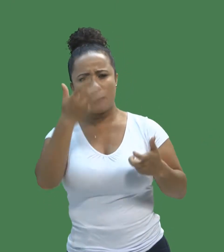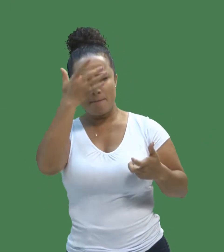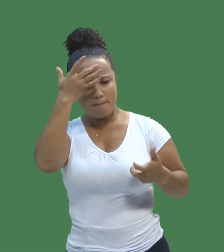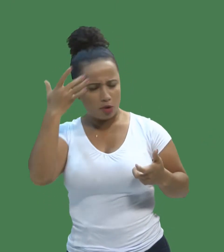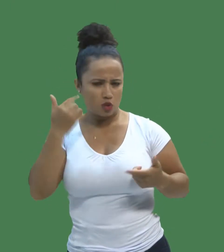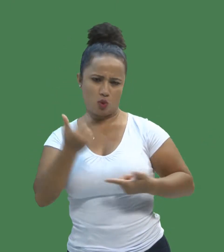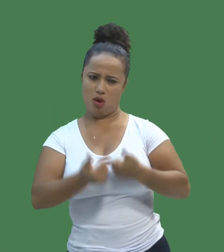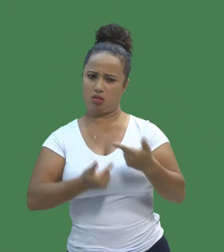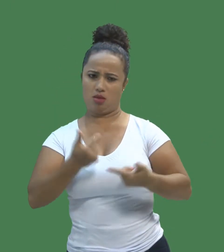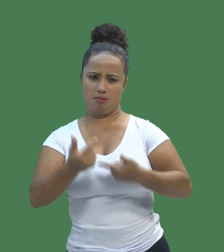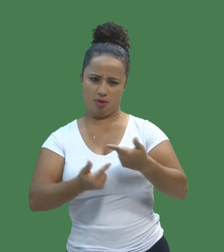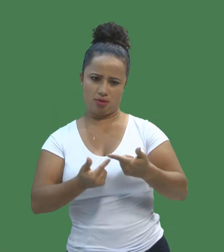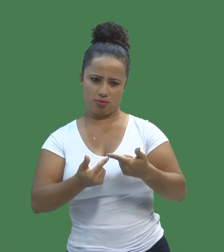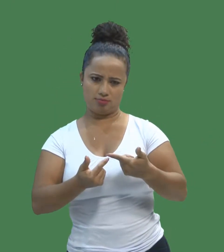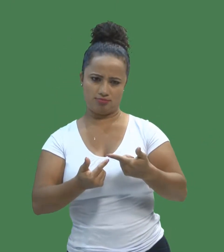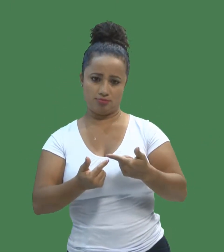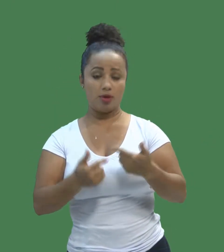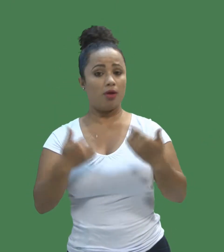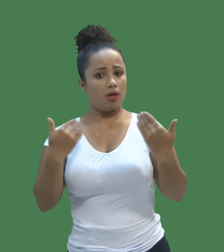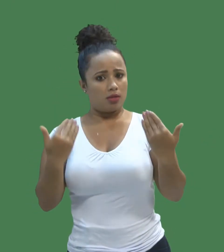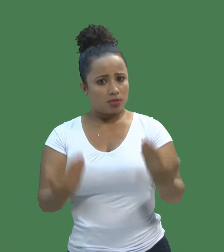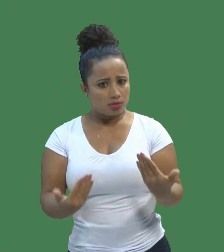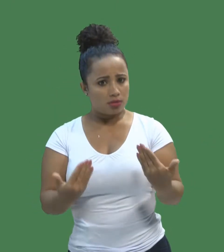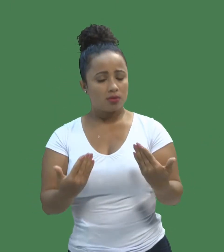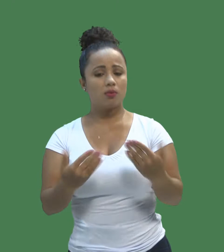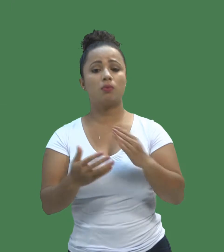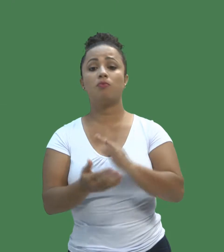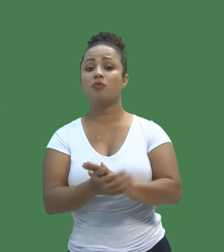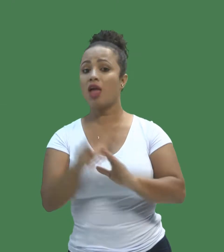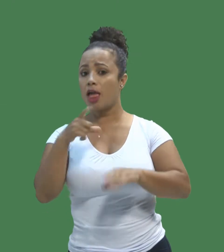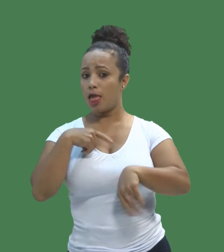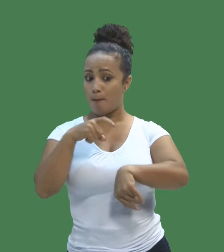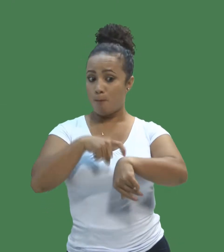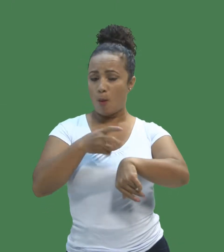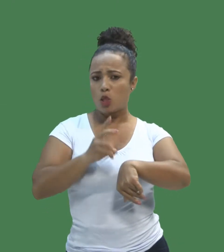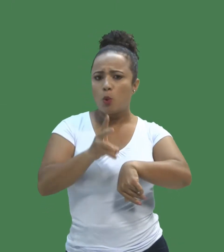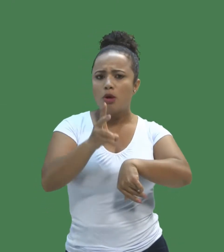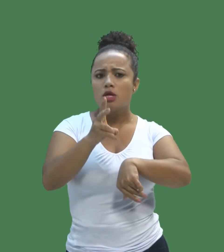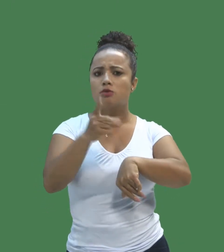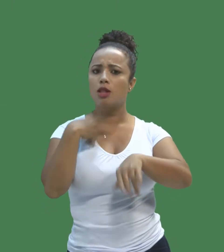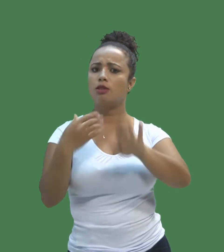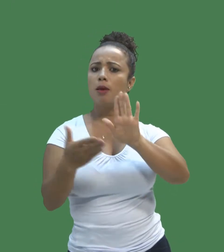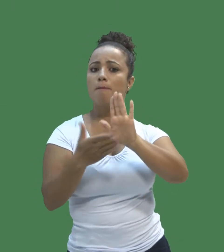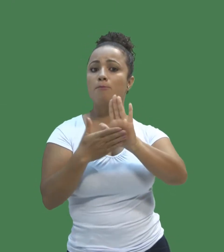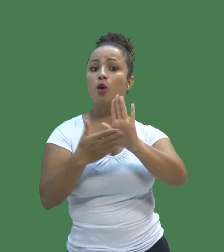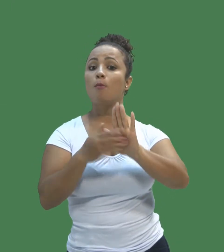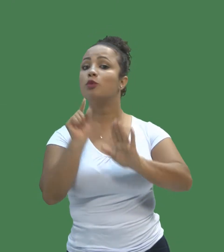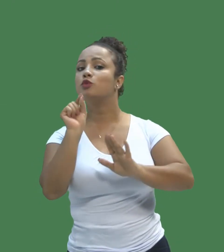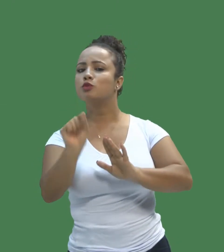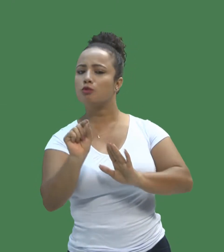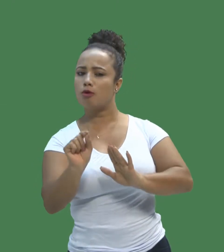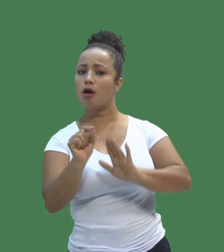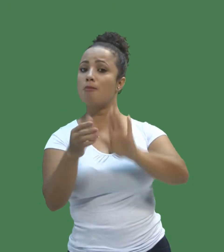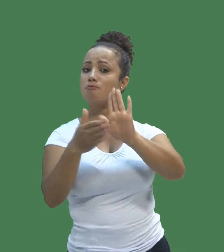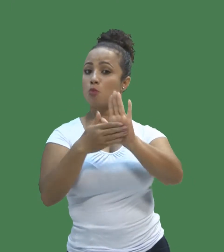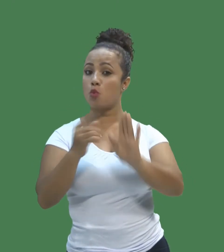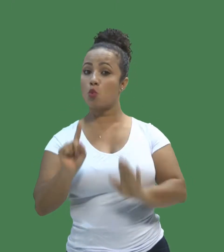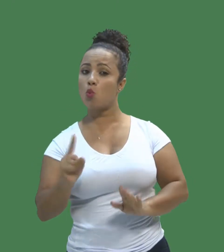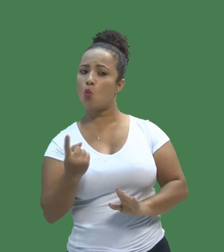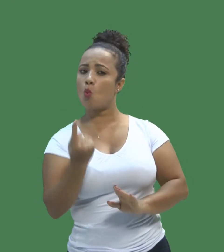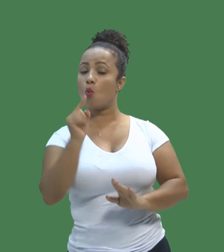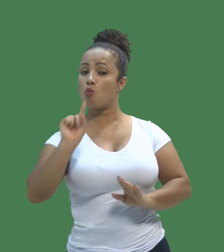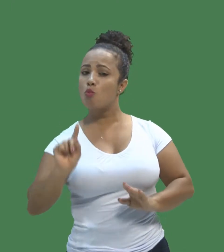tempo, prezados alunos, propunha como única possibilidade de realização para a sociedade